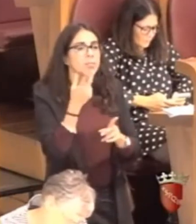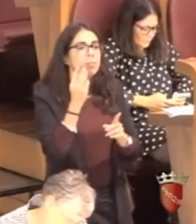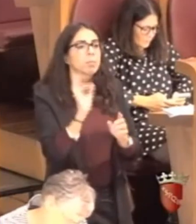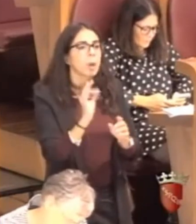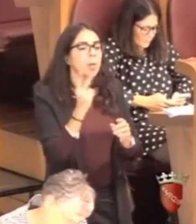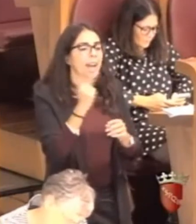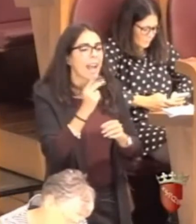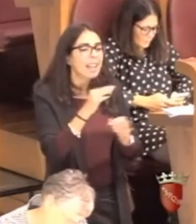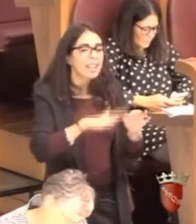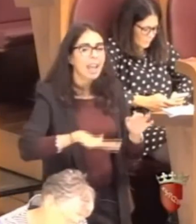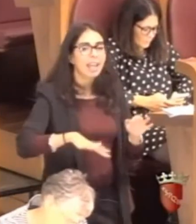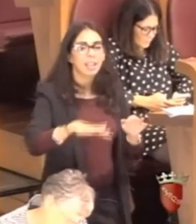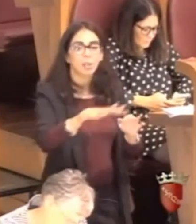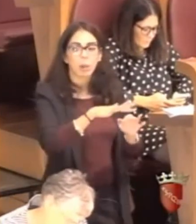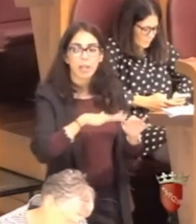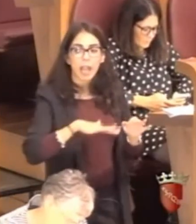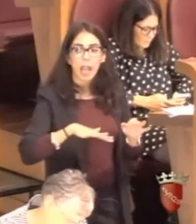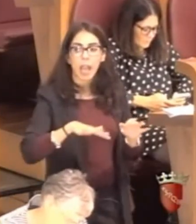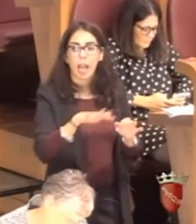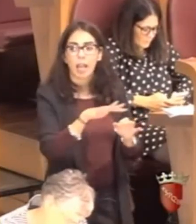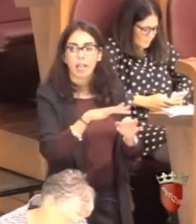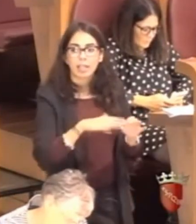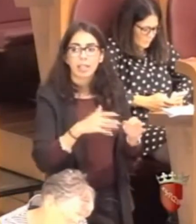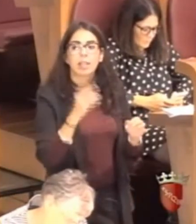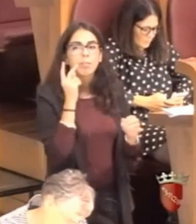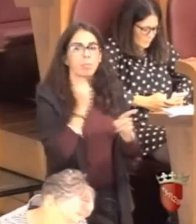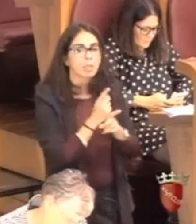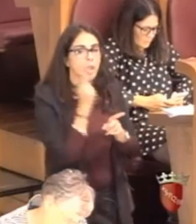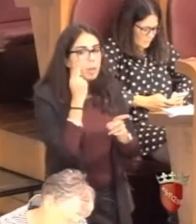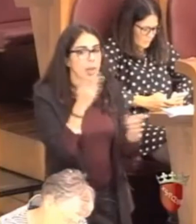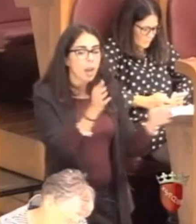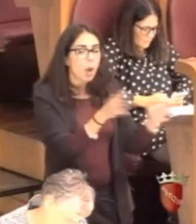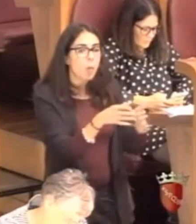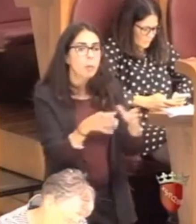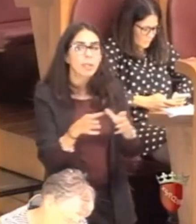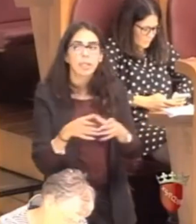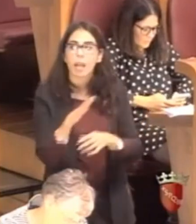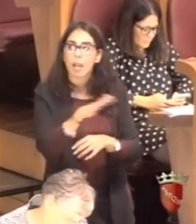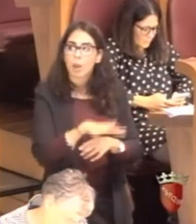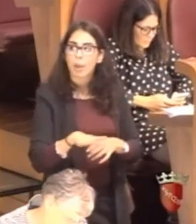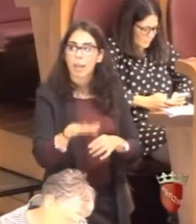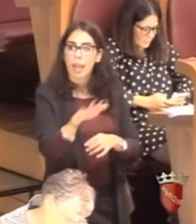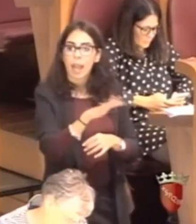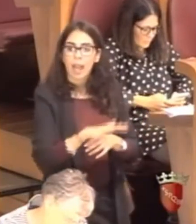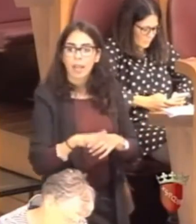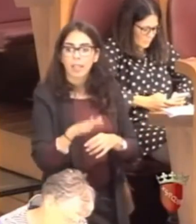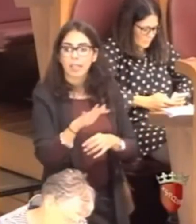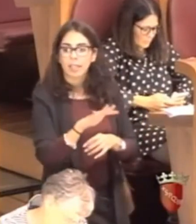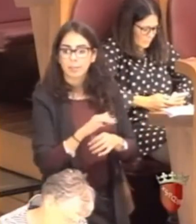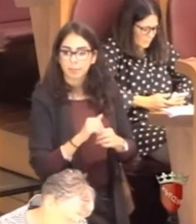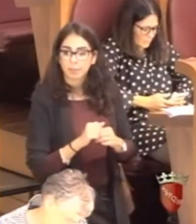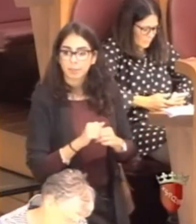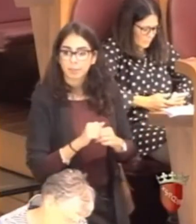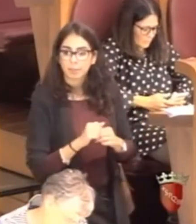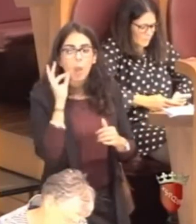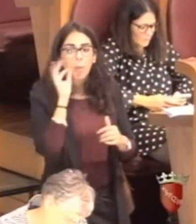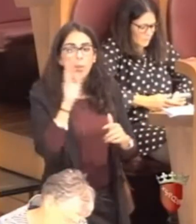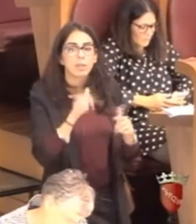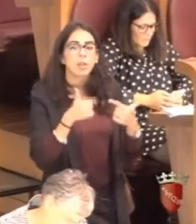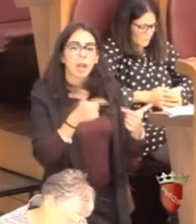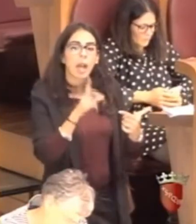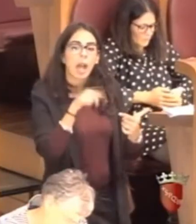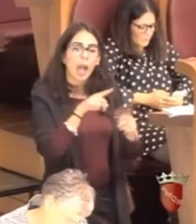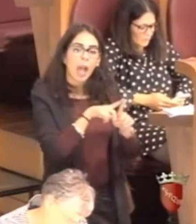territoriali, alle comunità locali, per dare anche a loro